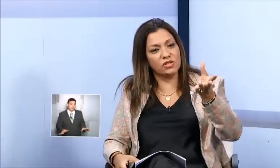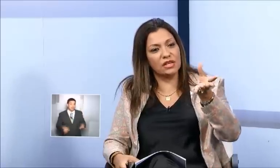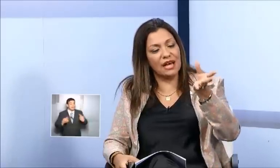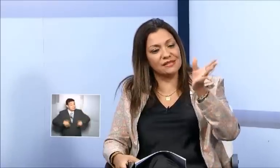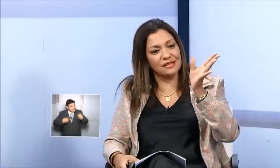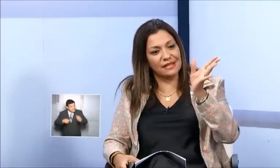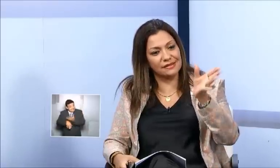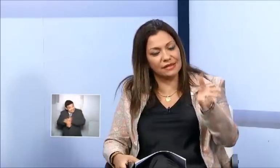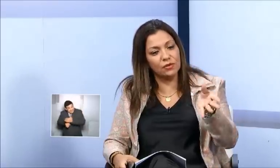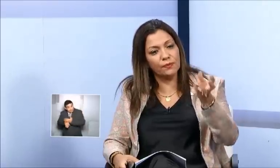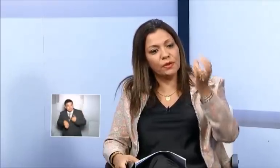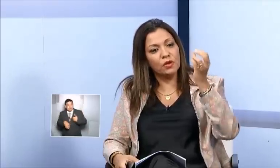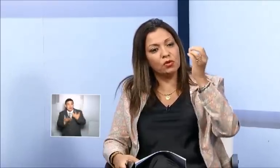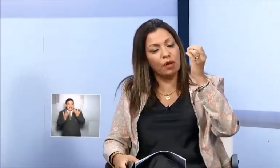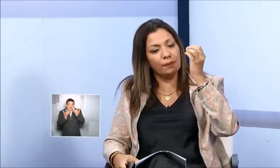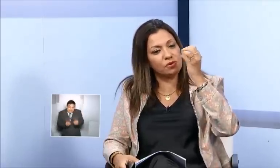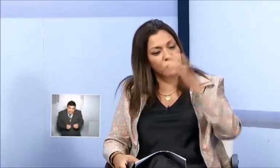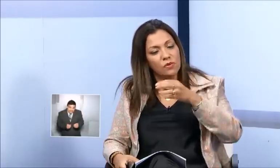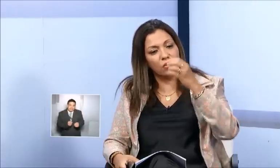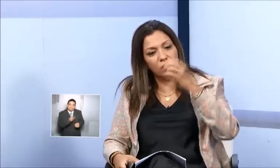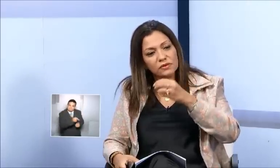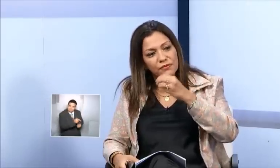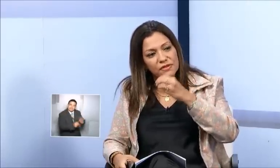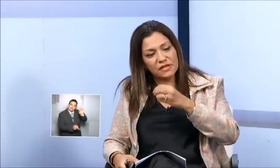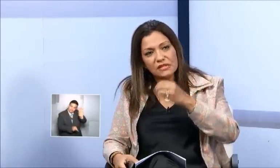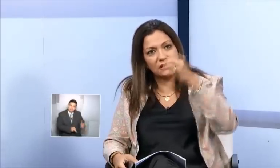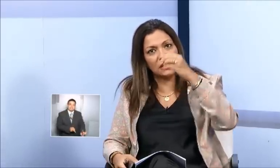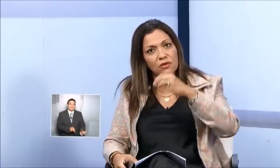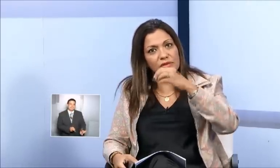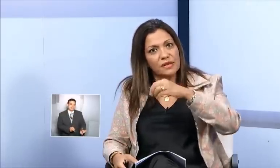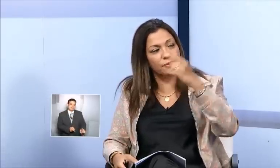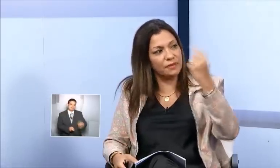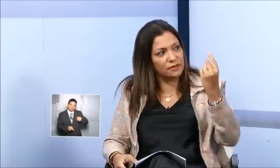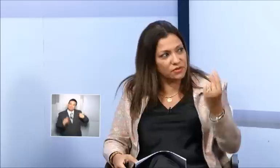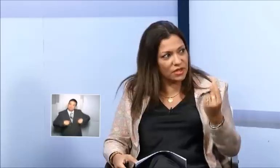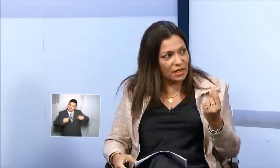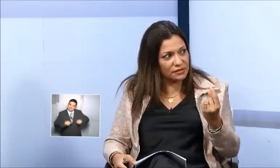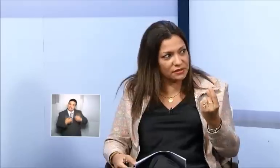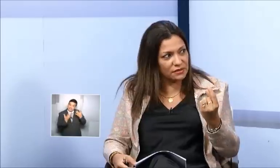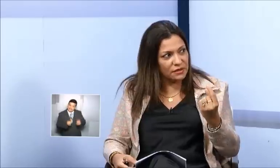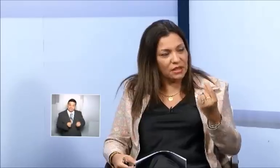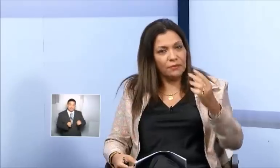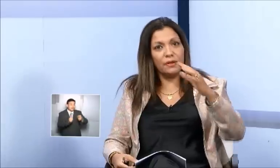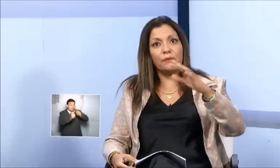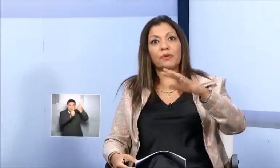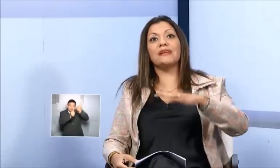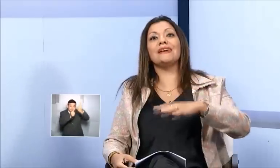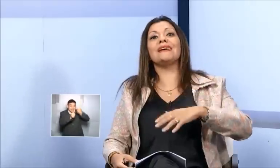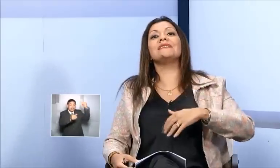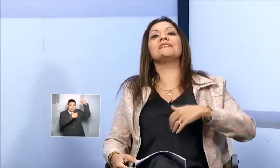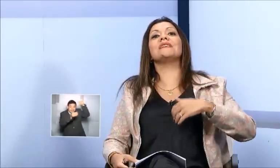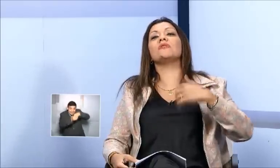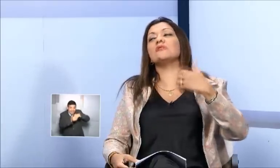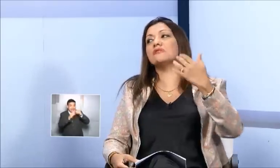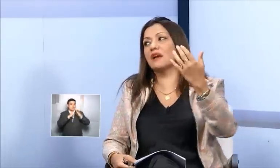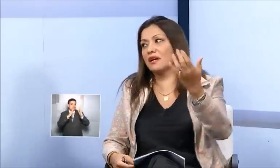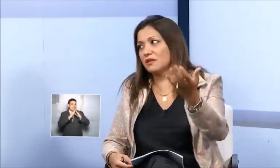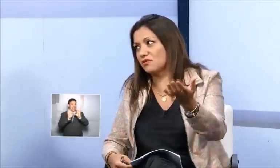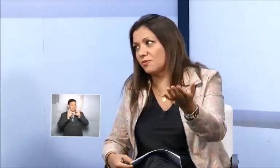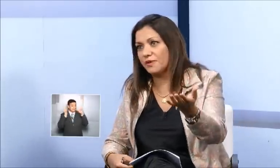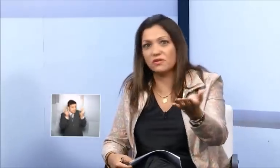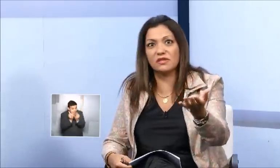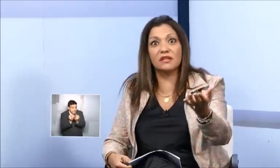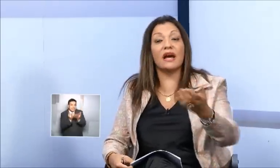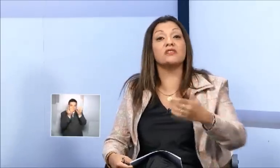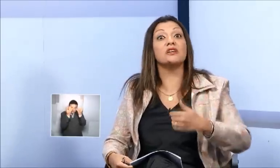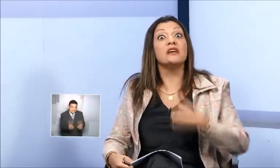aceitação, eu acho que a aceitação da pessoa com deficiência tem que começar primeiro dentro de casa. Sim. Para ele poder exteriorizar